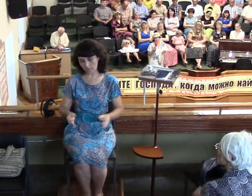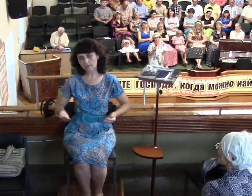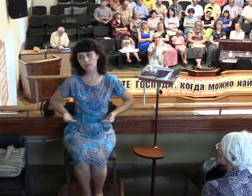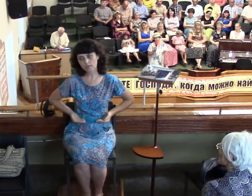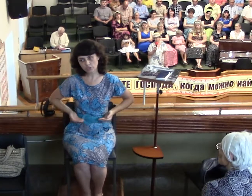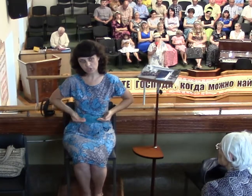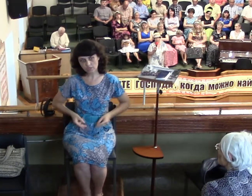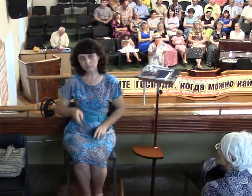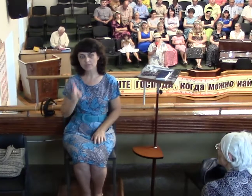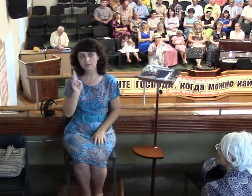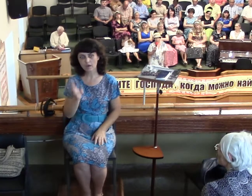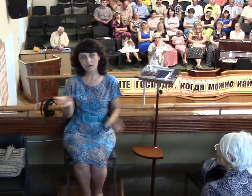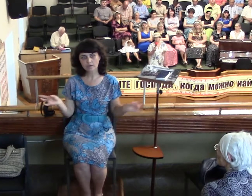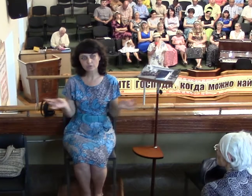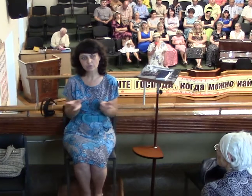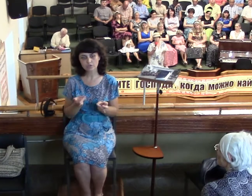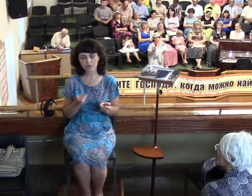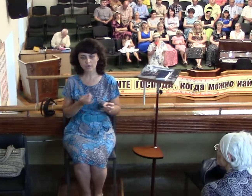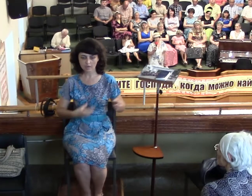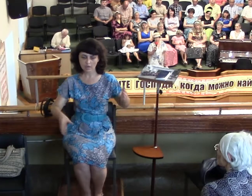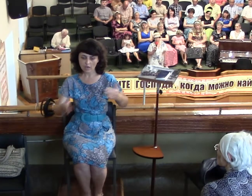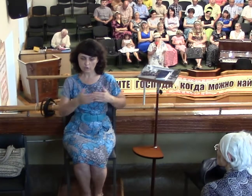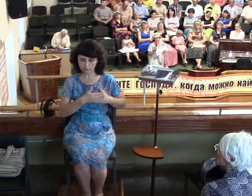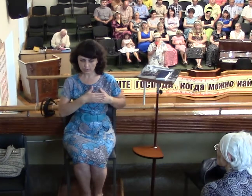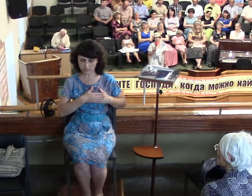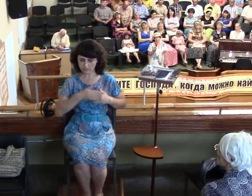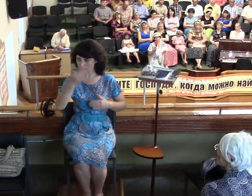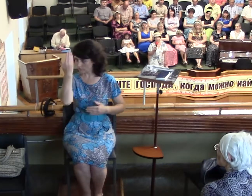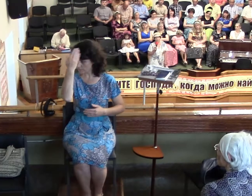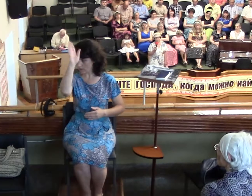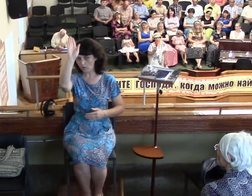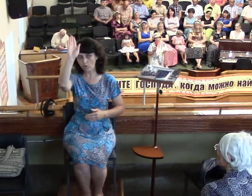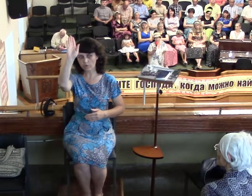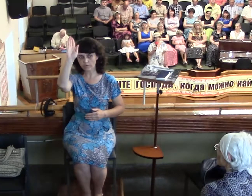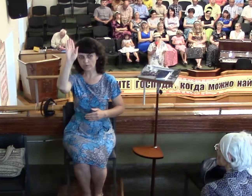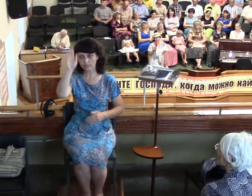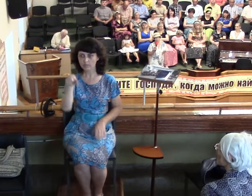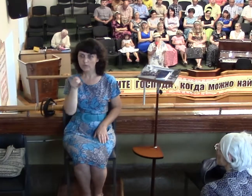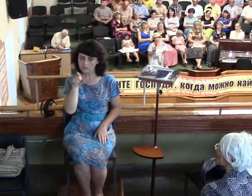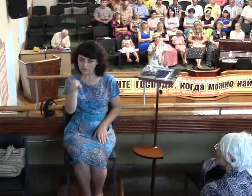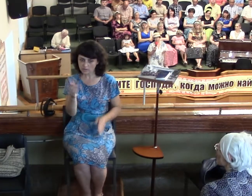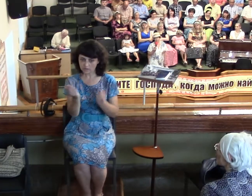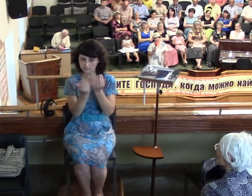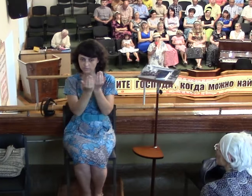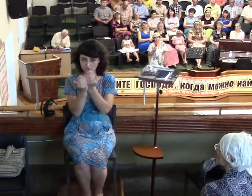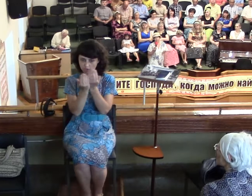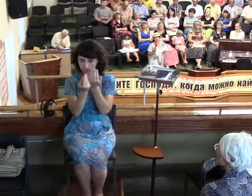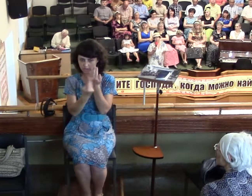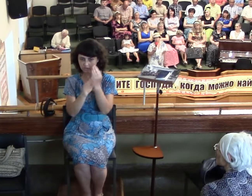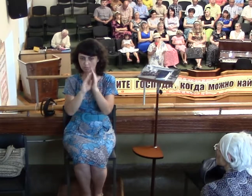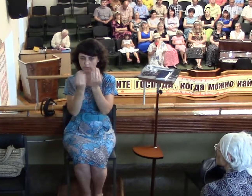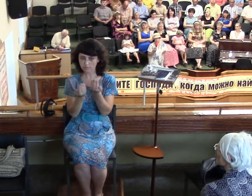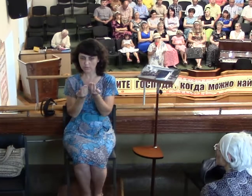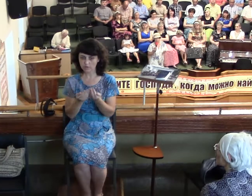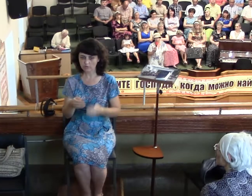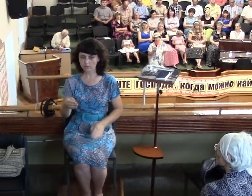любить. Читайте Библию, ее святые строки помогут вам идти и в самый трудный день, когда